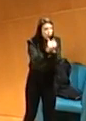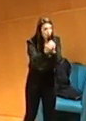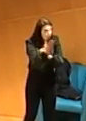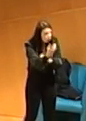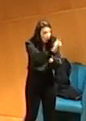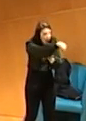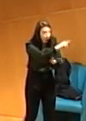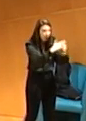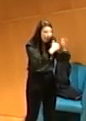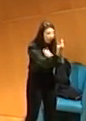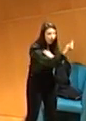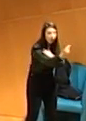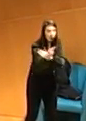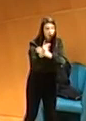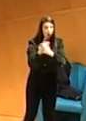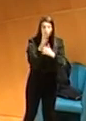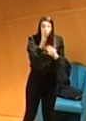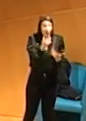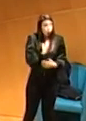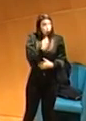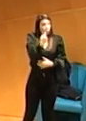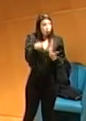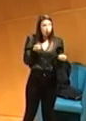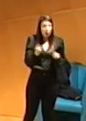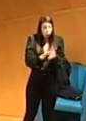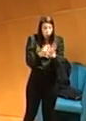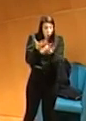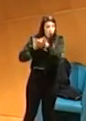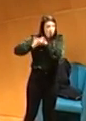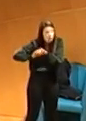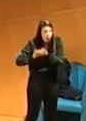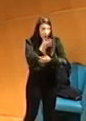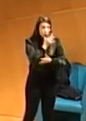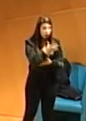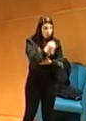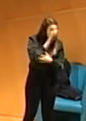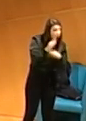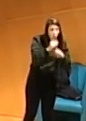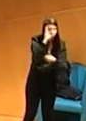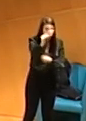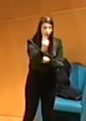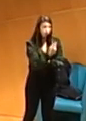métier. Personne ne peut rester seul et tout porter, pas plus les parents que les professionnels.